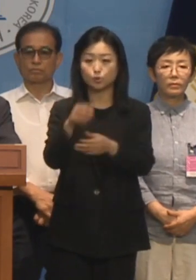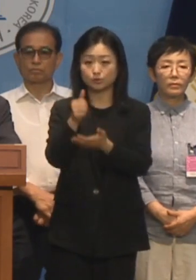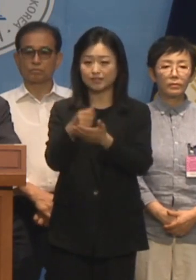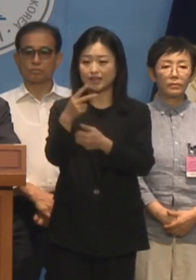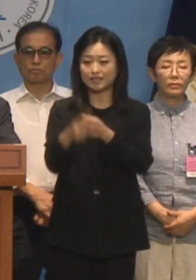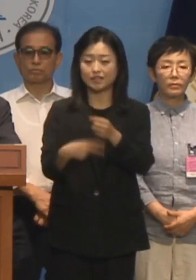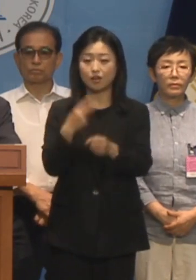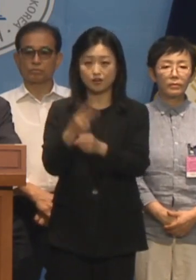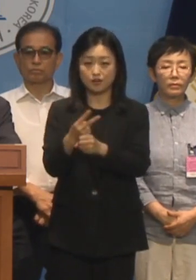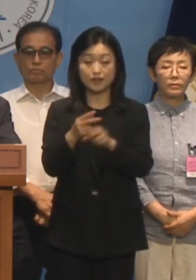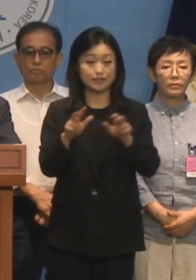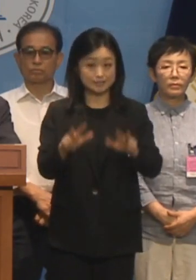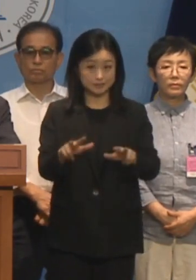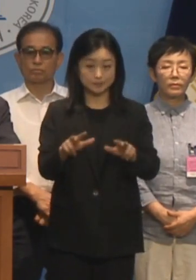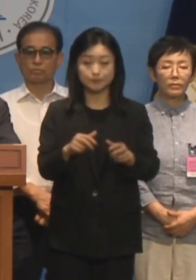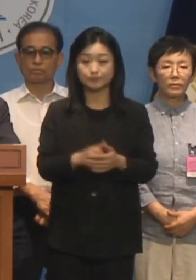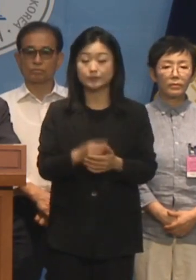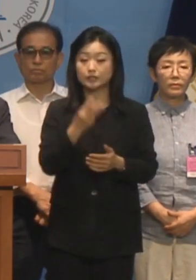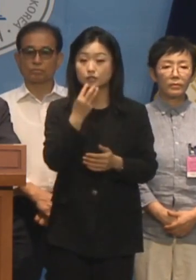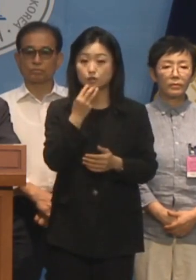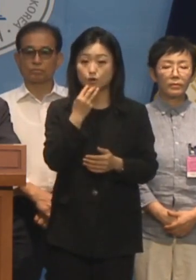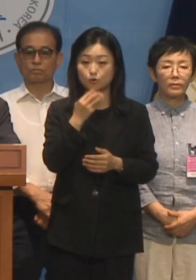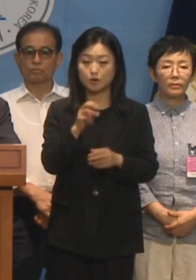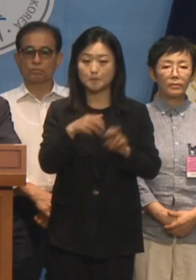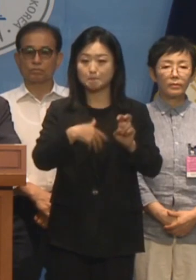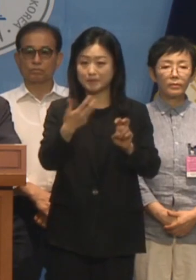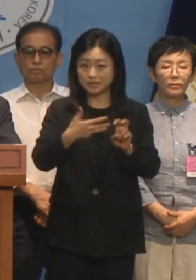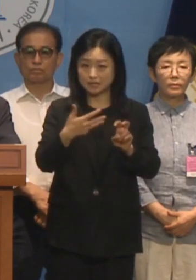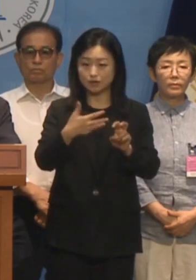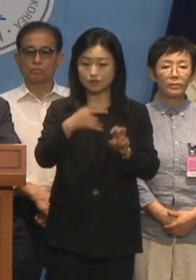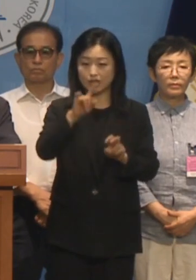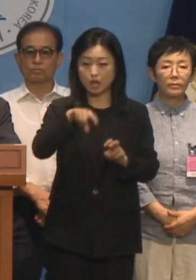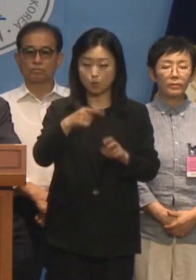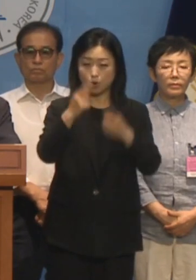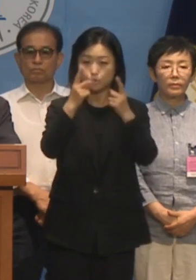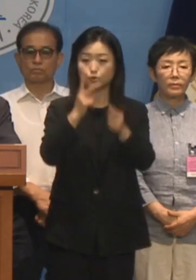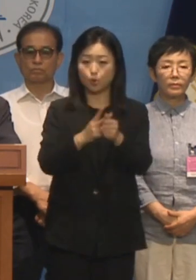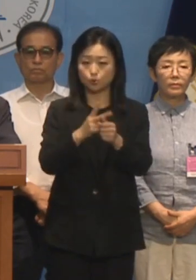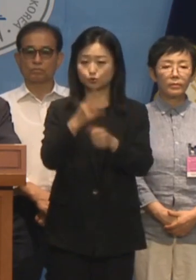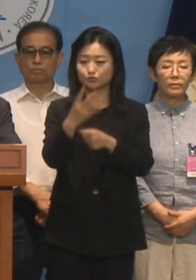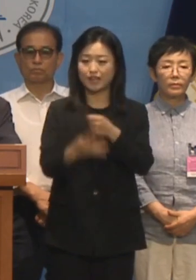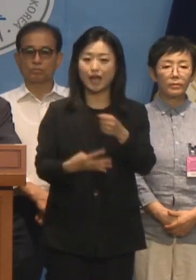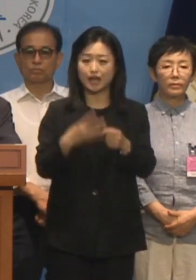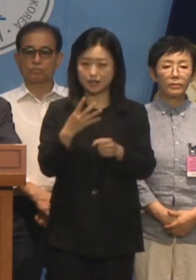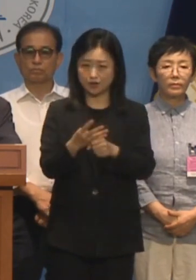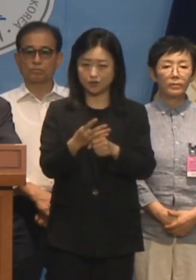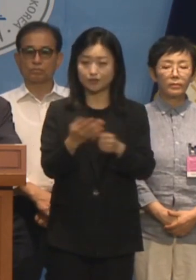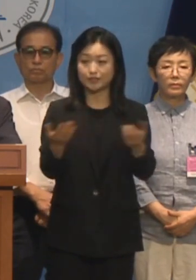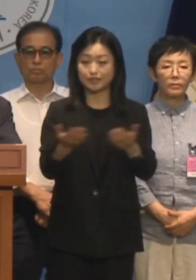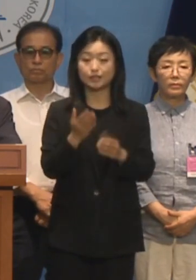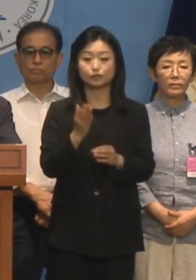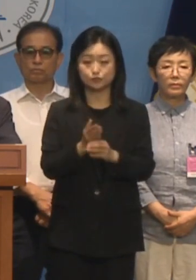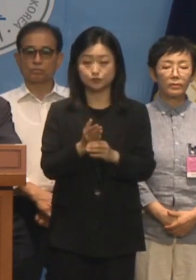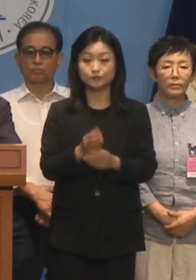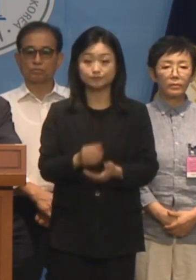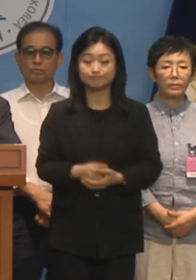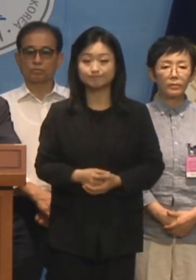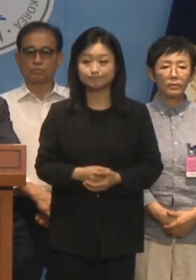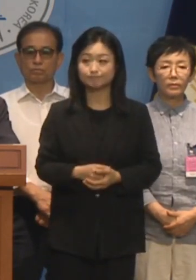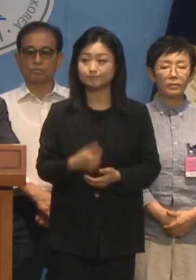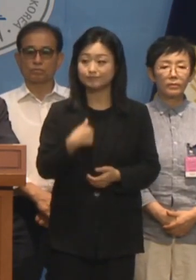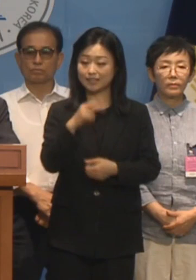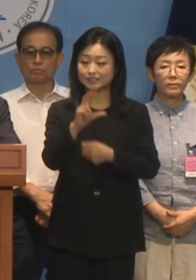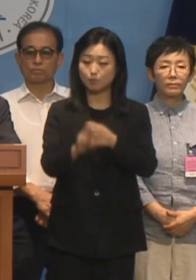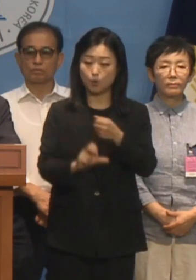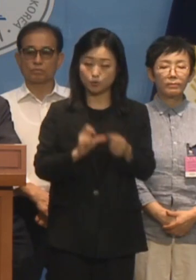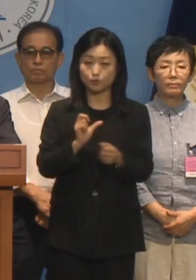거쳐 현재는 서울 미디어대관대학교 석좌 교수로 4년째 봉직하고 있어서 25년